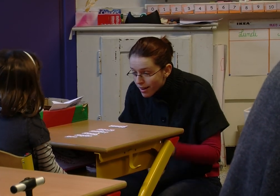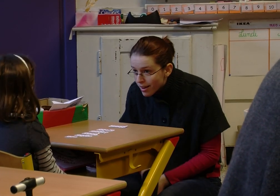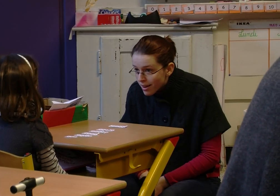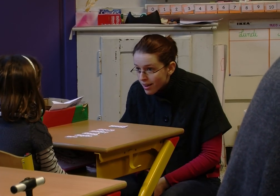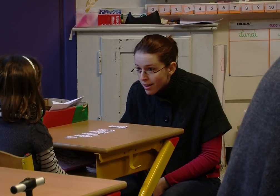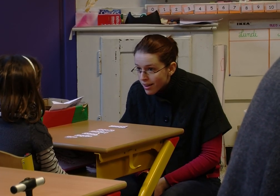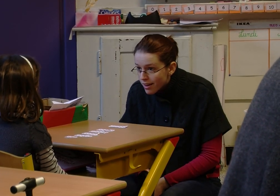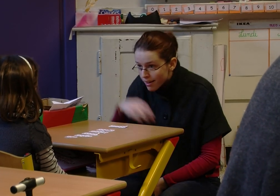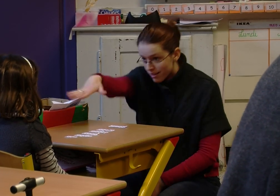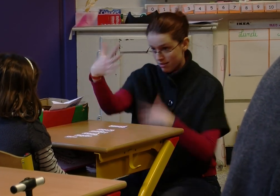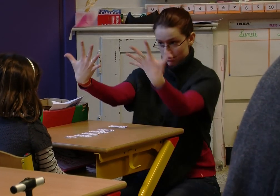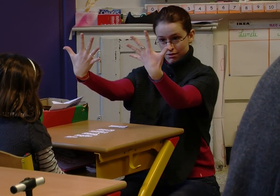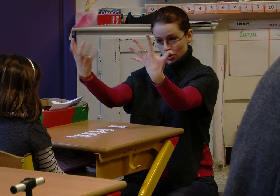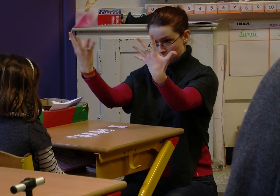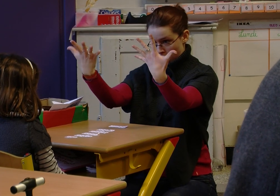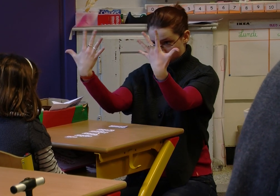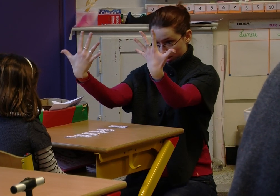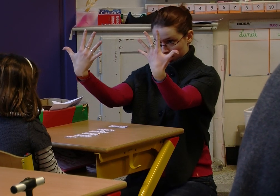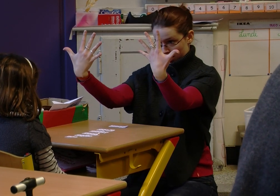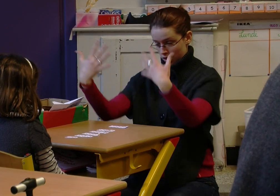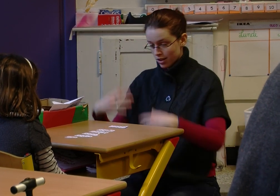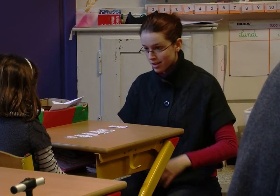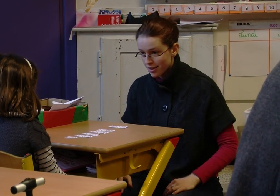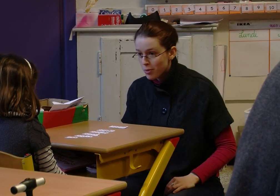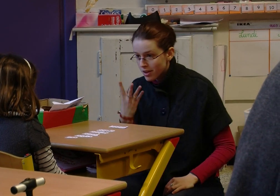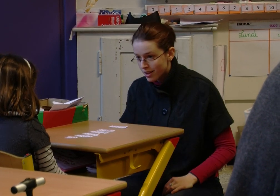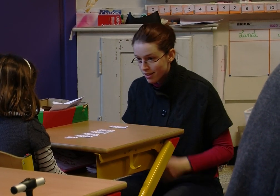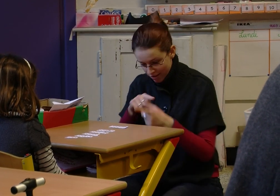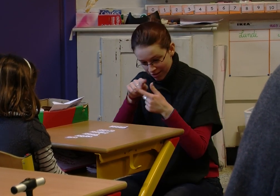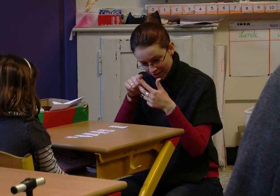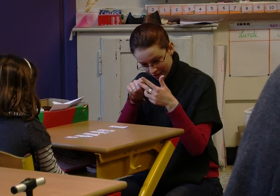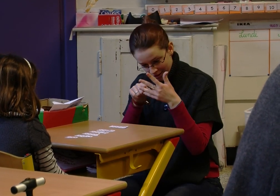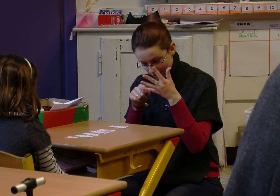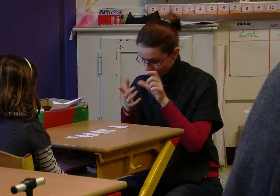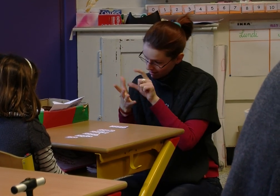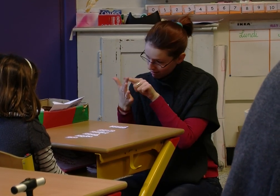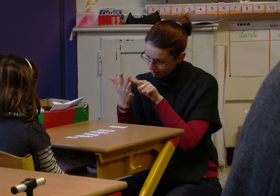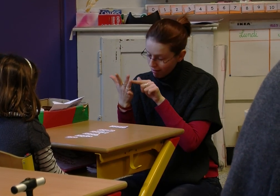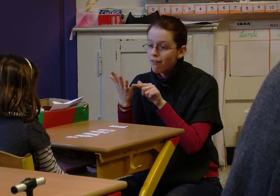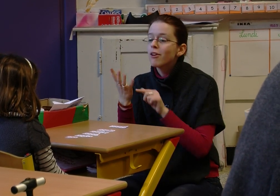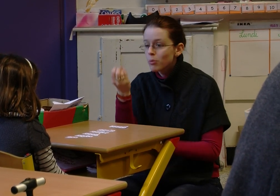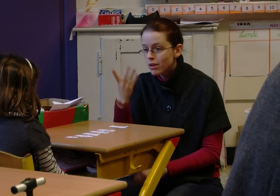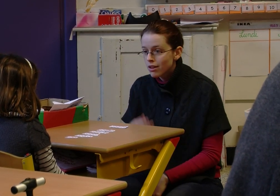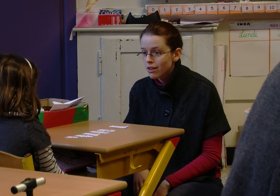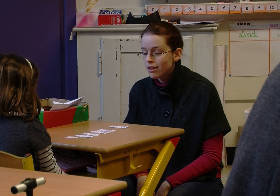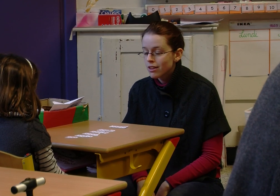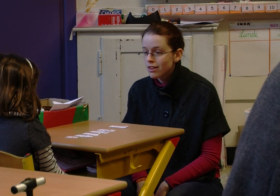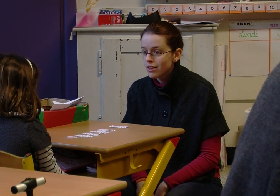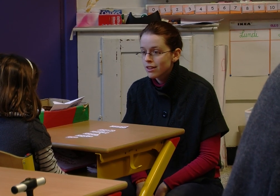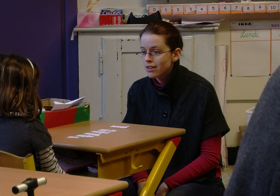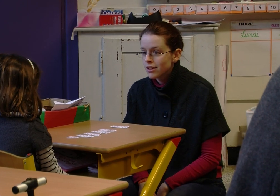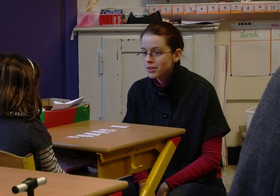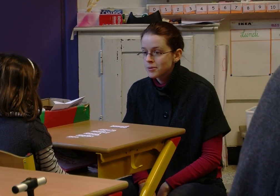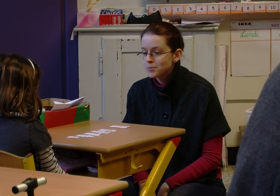signe, je parle. Et croyez-moi, la langue des signes, et non le langage des signes, on dit la langue des